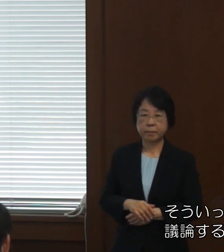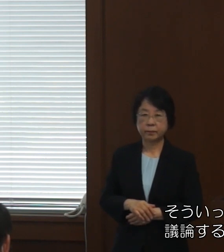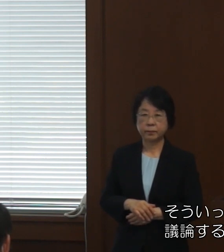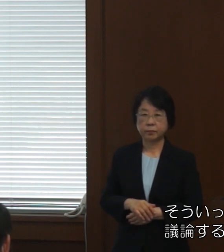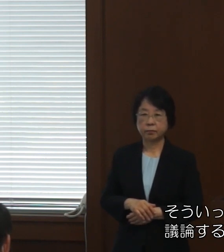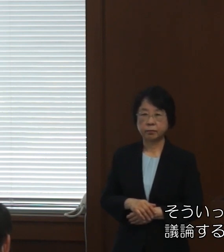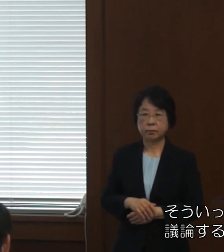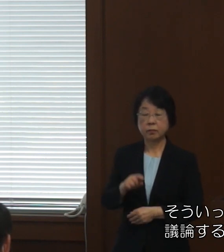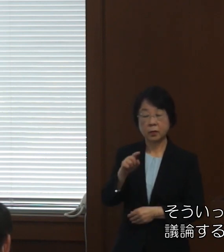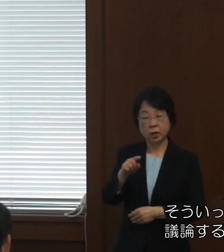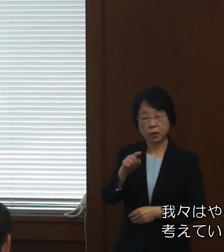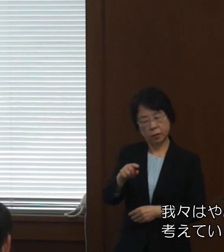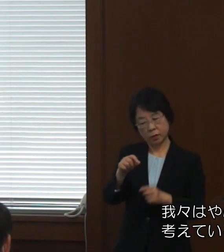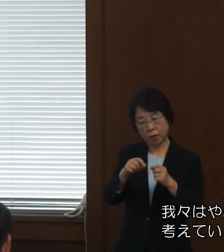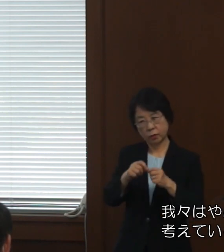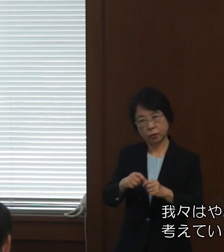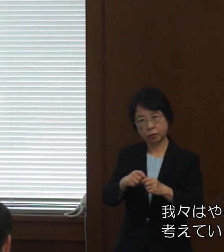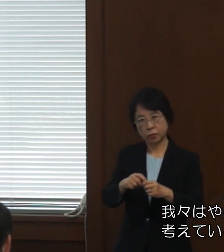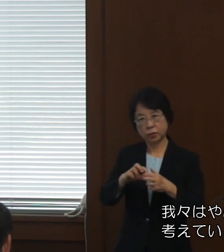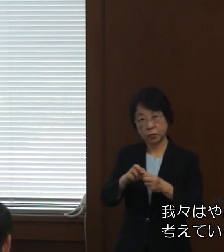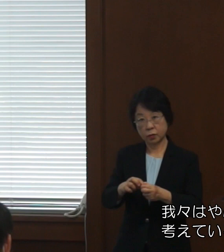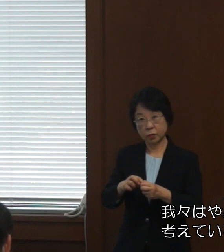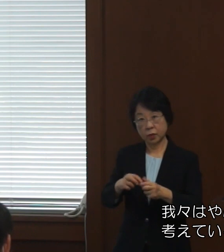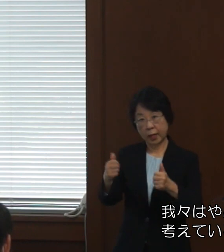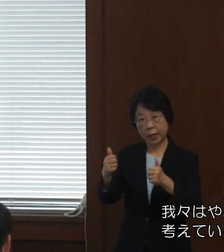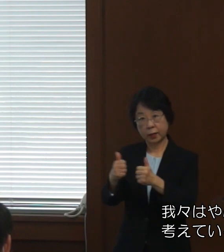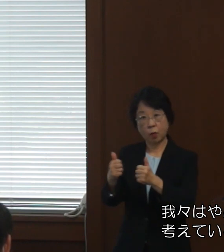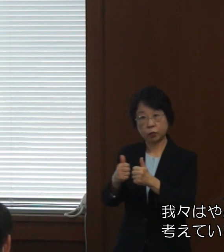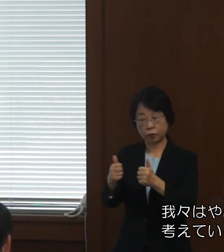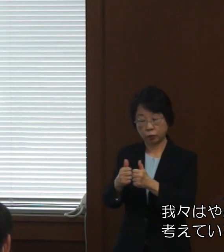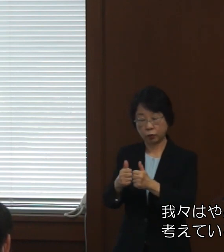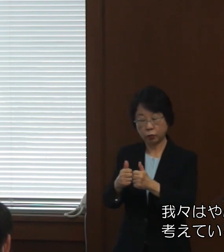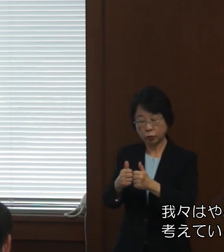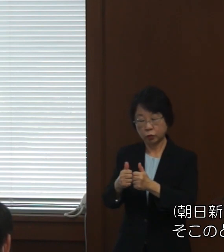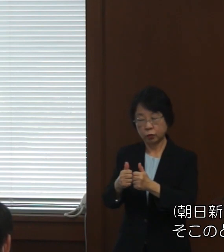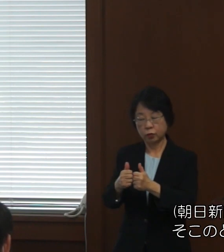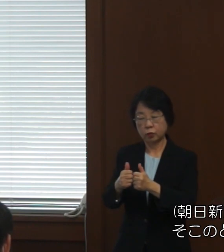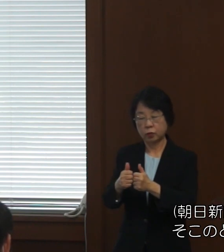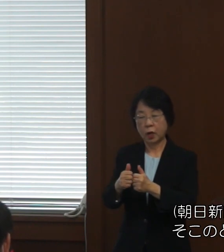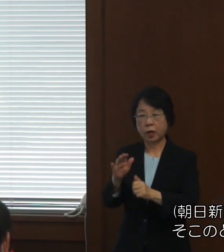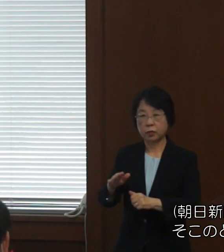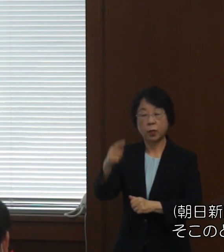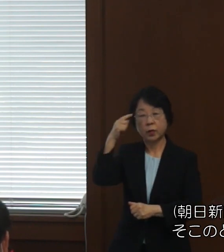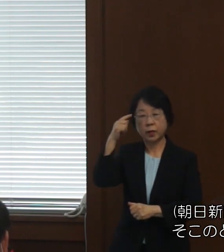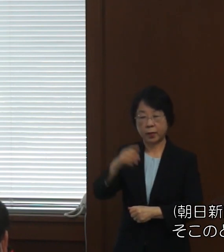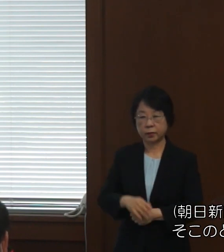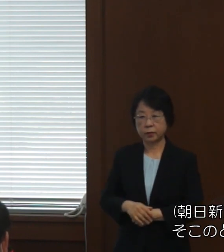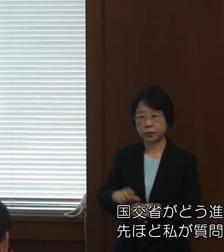ことについても議論することについては我々はやぶさかではないと考えているわけであります